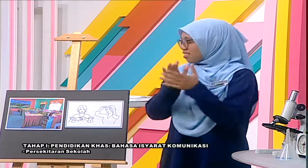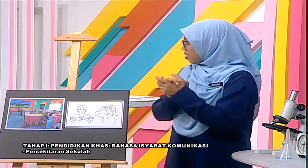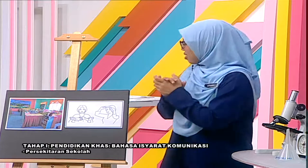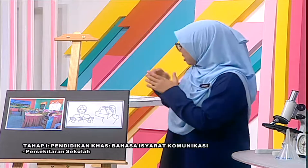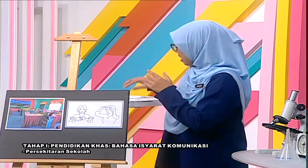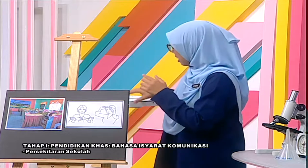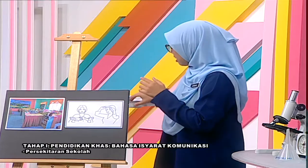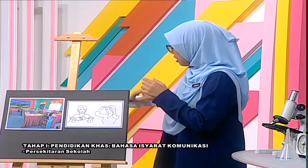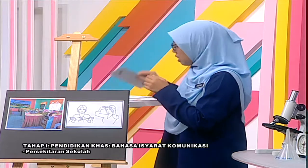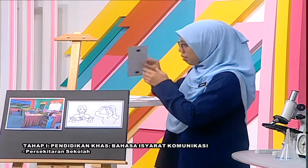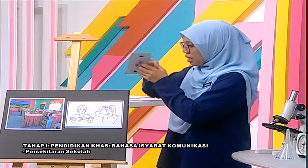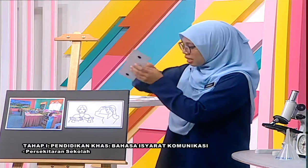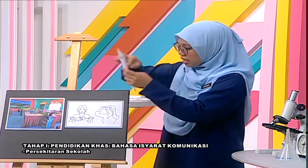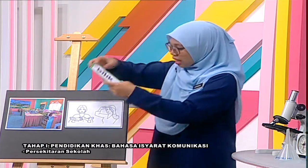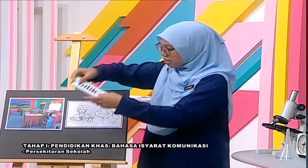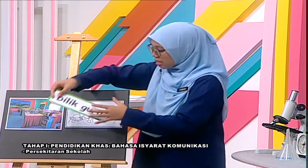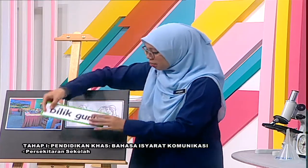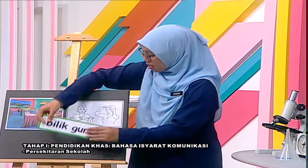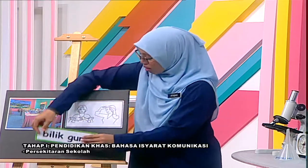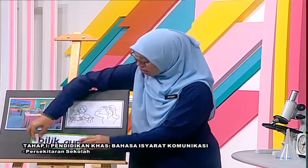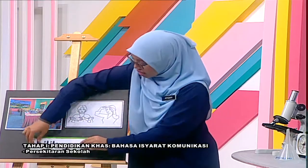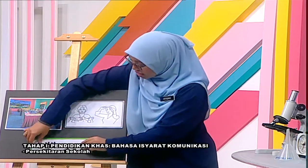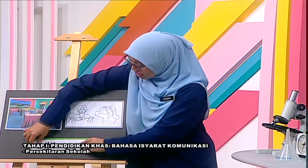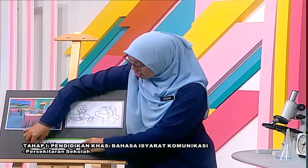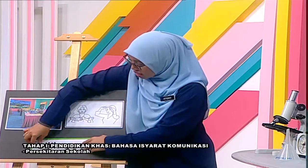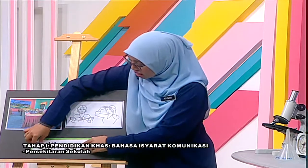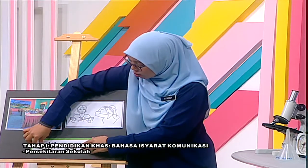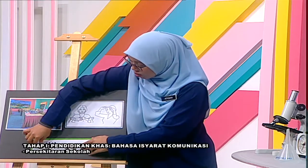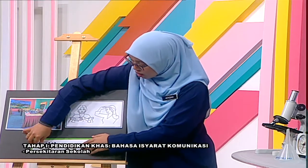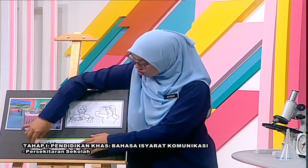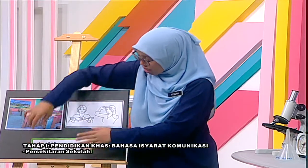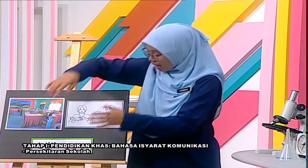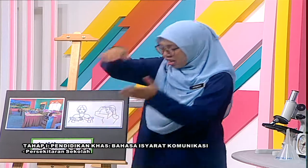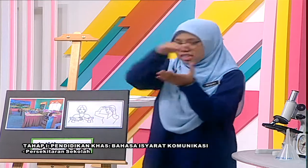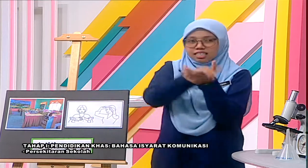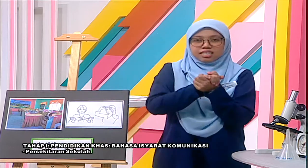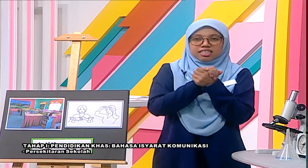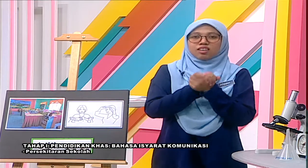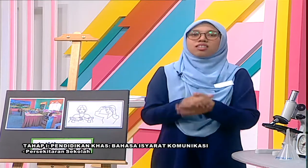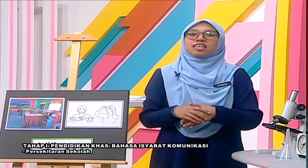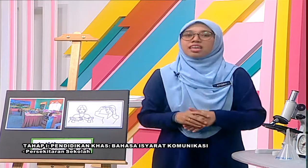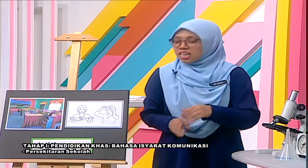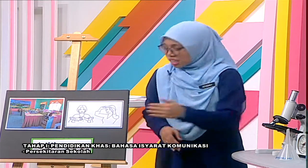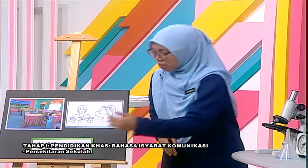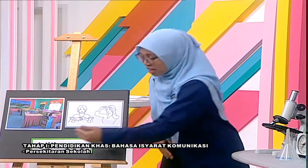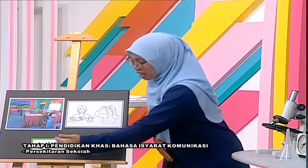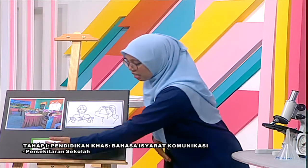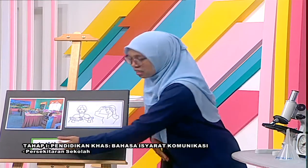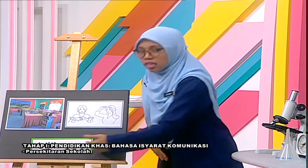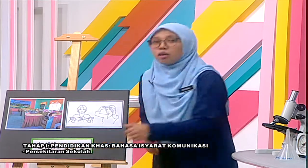Okey. Okey, sekarang ni mari kita eja sama-sama dengan cikgu dan juga Kak Eli. Okey. Kita boleh lihat kat sini.